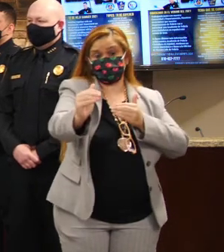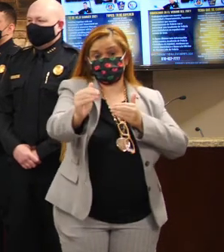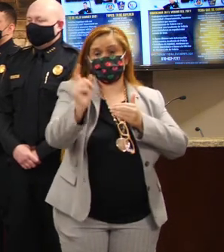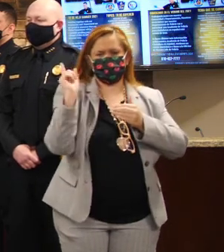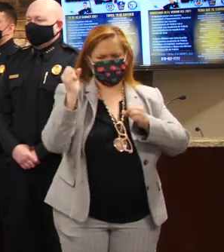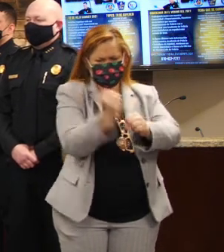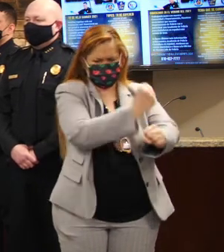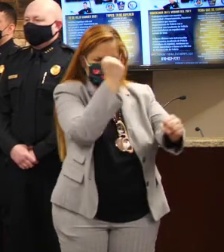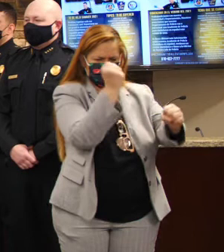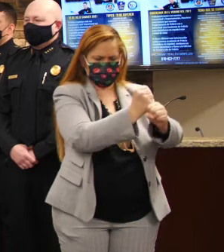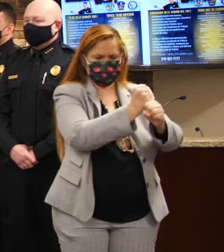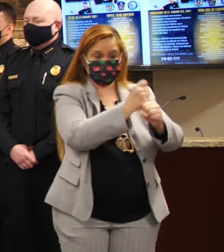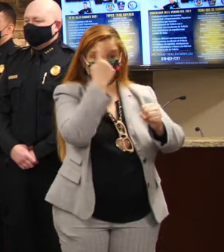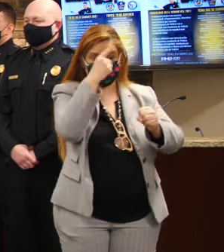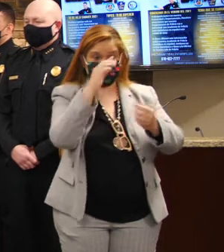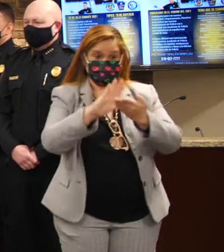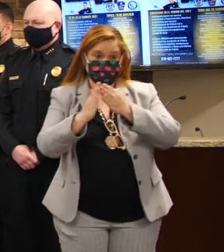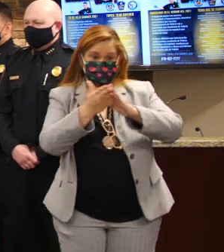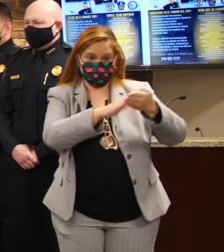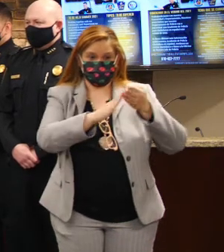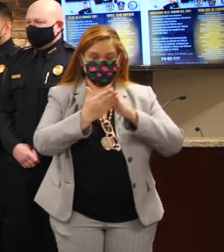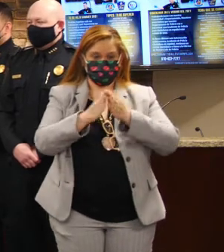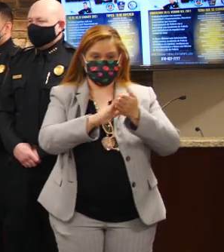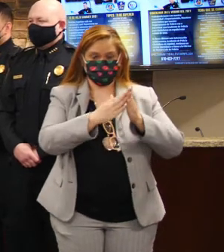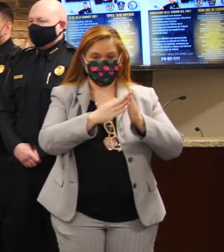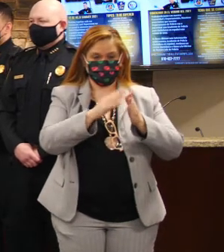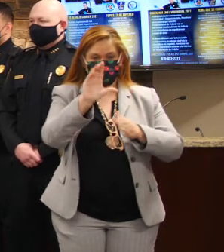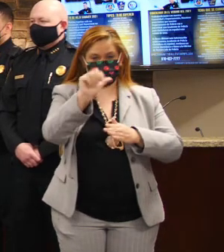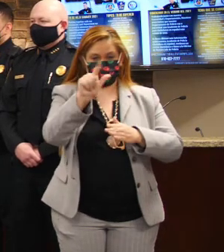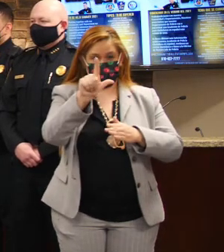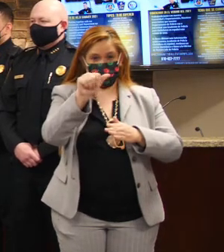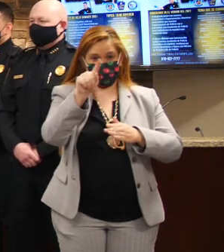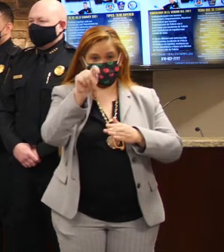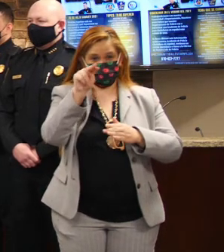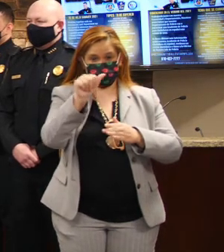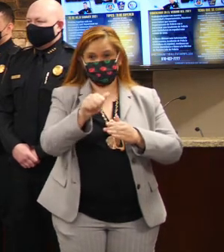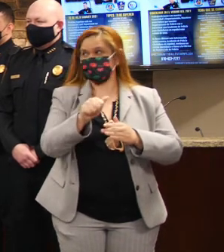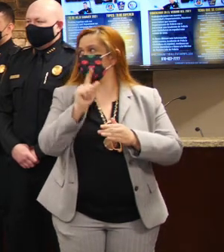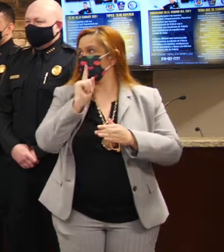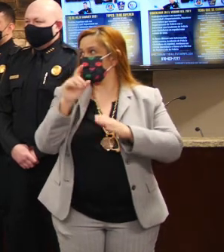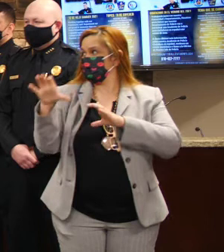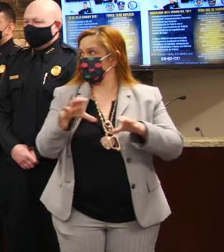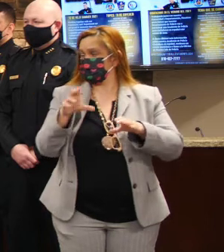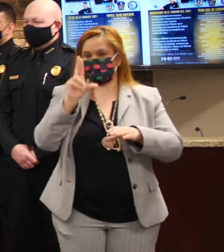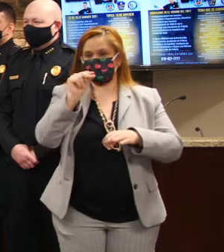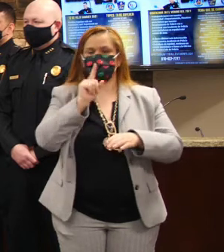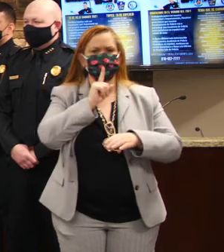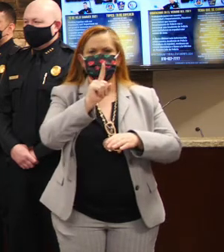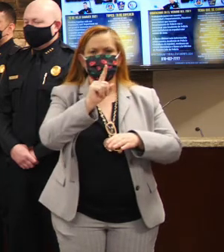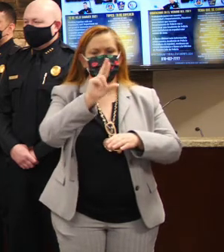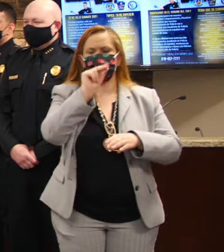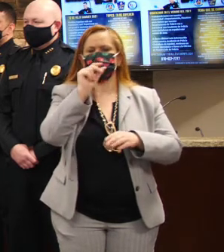duro para nuestra ciudad latina, lo vamos a hacer. Nosotros no somos